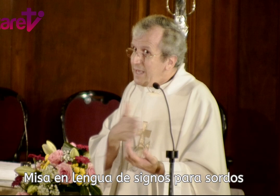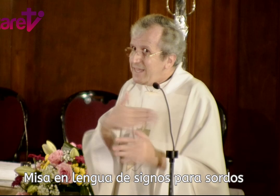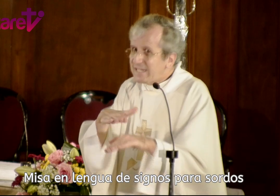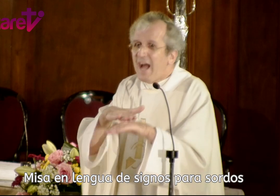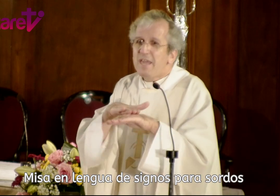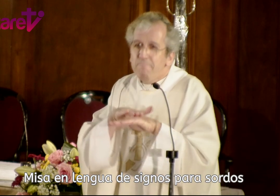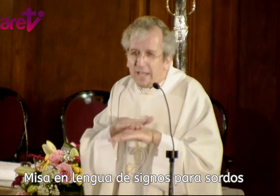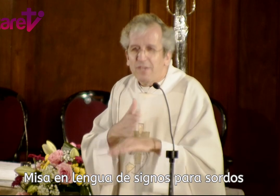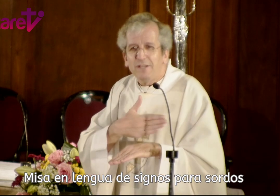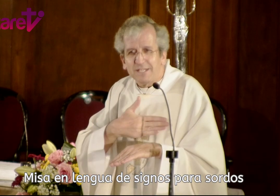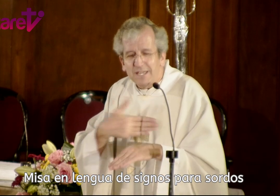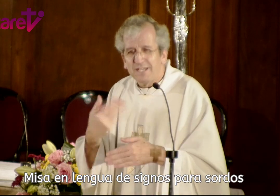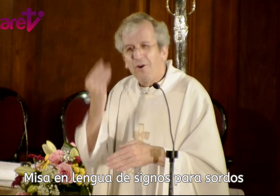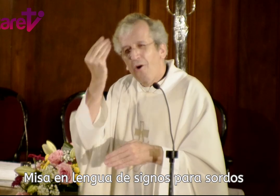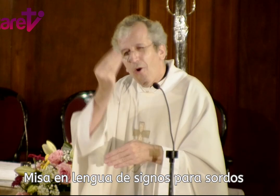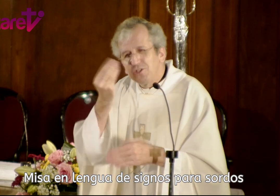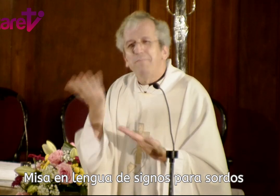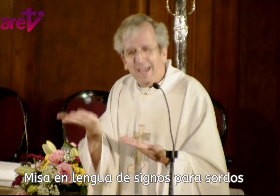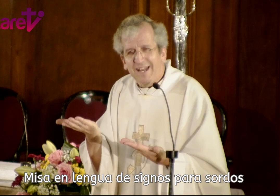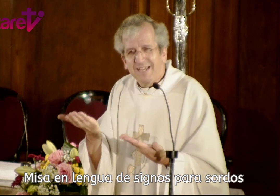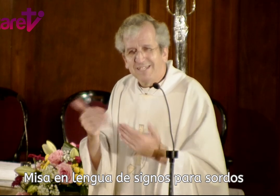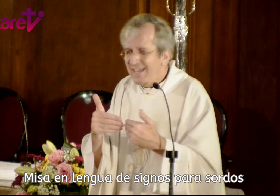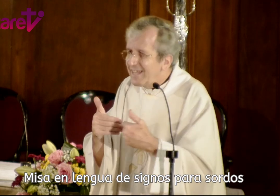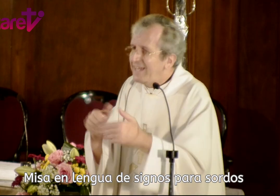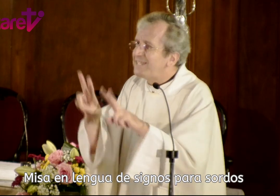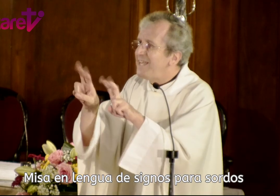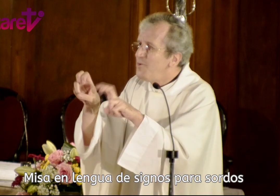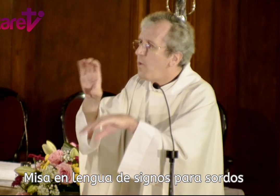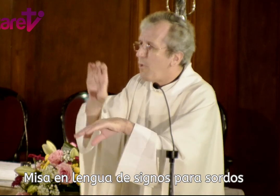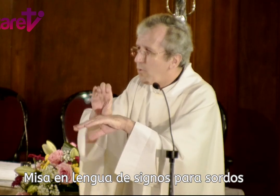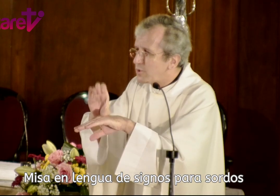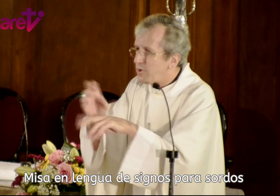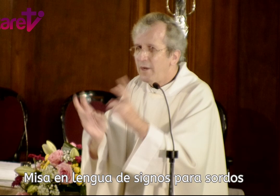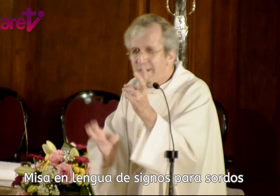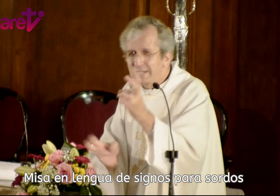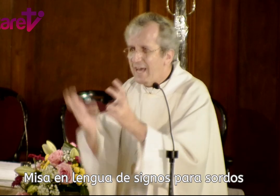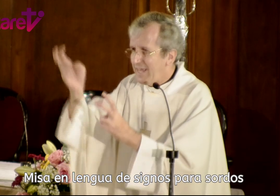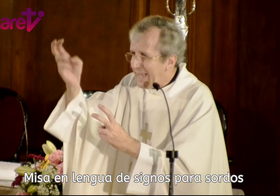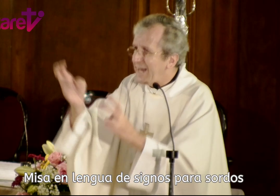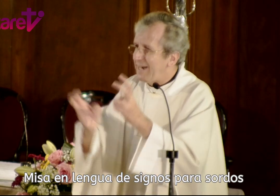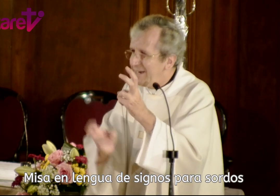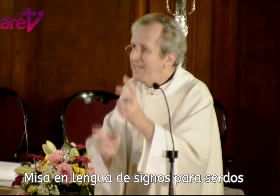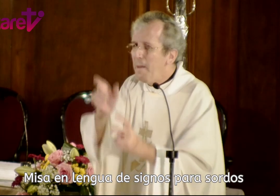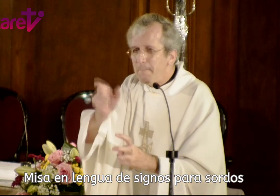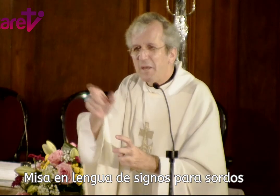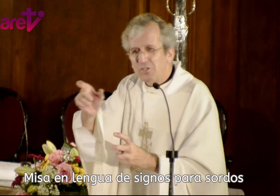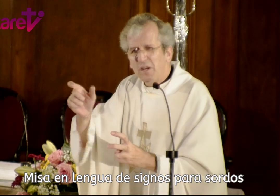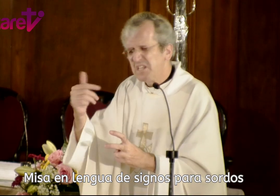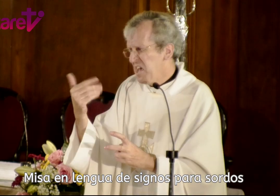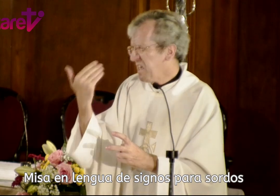esa invitación y ese deseo. ¿Os imagináis que en este nuevo curso se acercaran personas que a lo